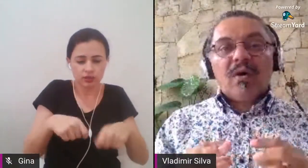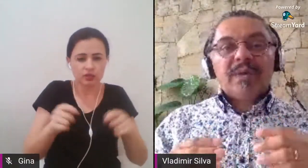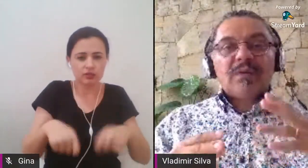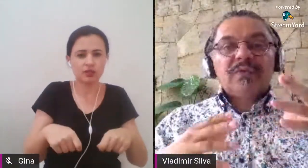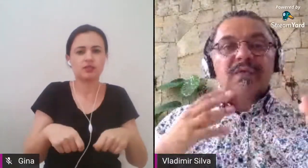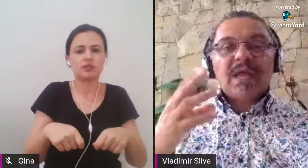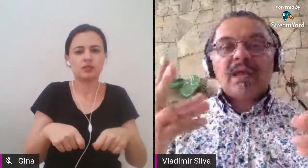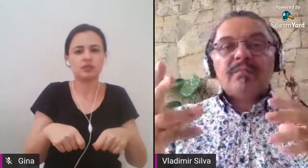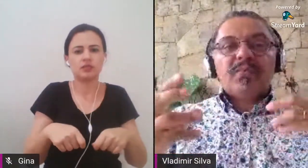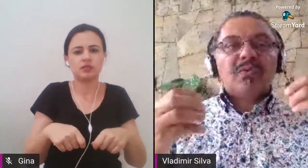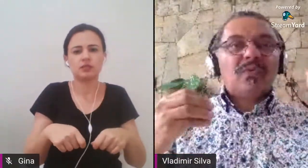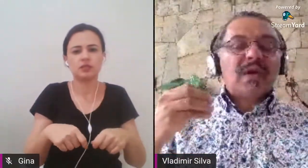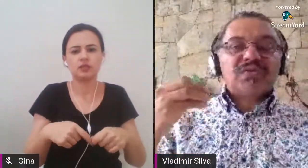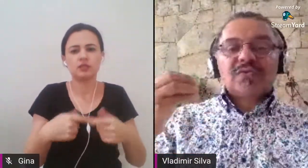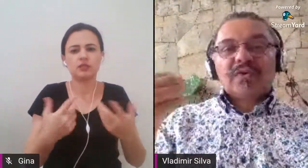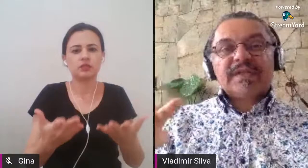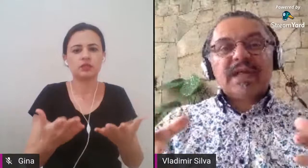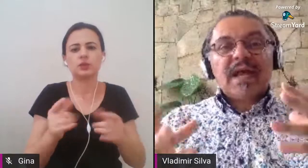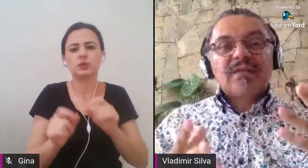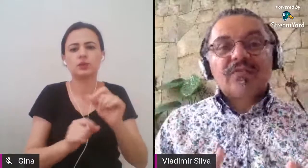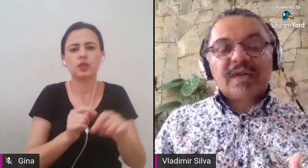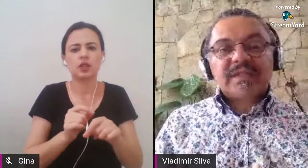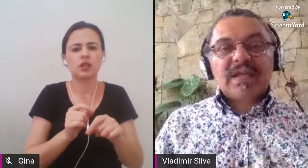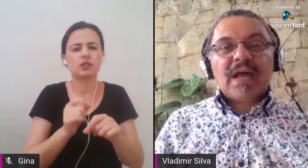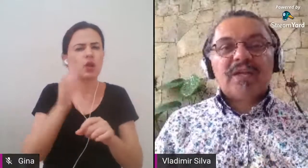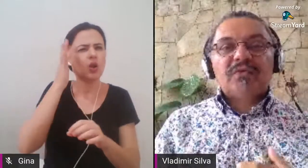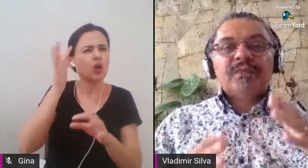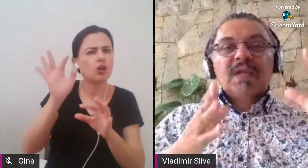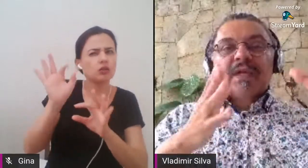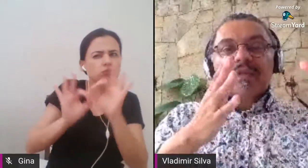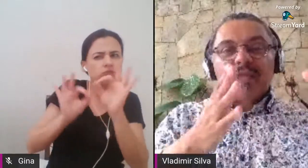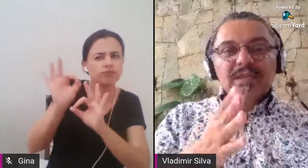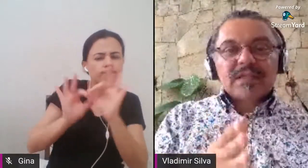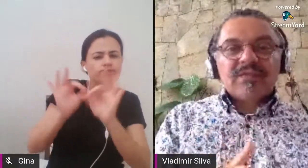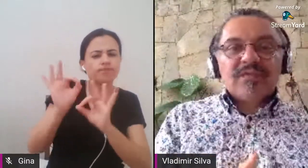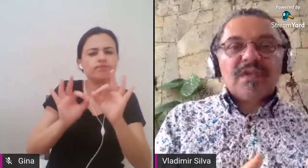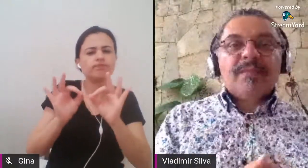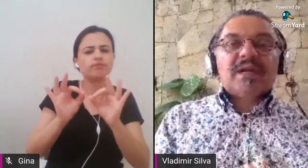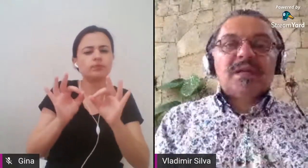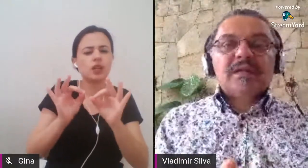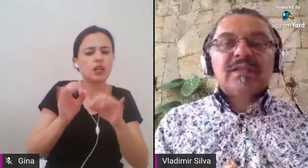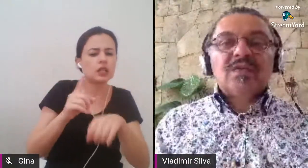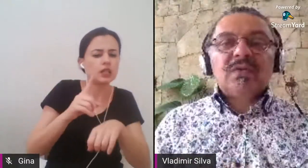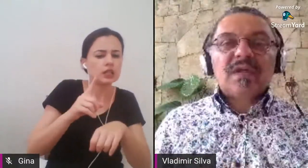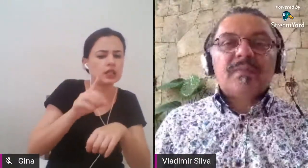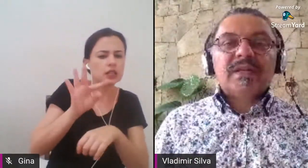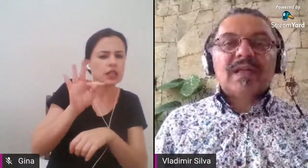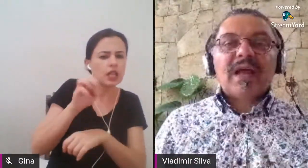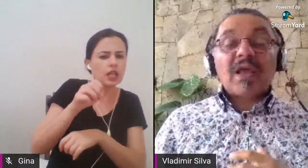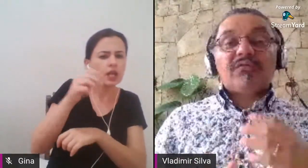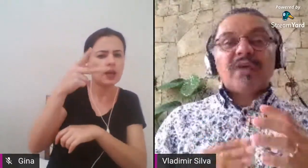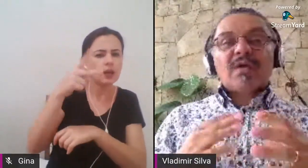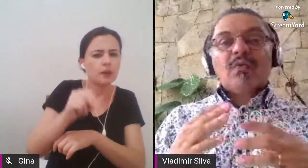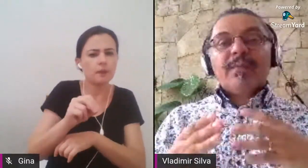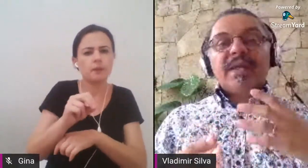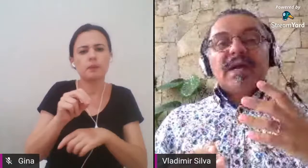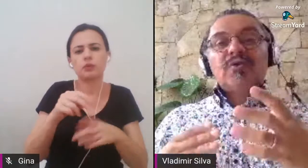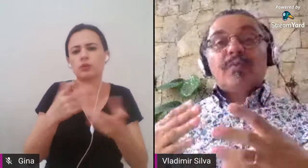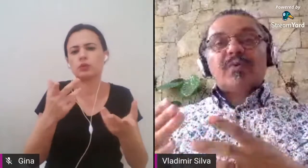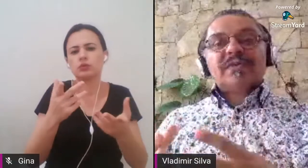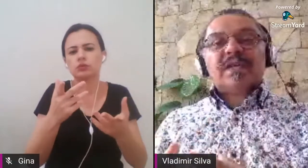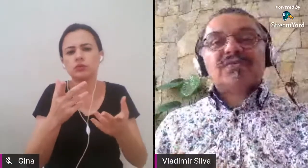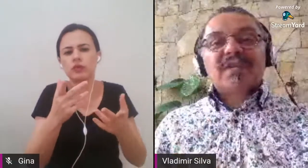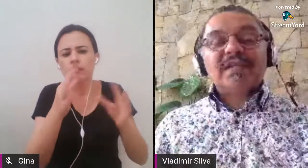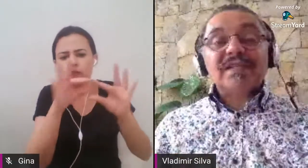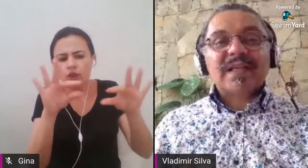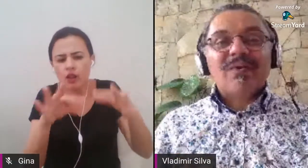a obra, o tempo, a sonoridade, o fraseado, descrevi para aqueles que iam interpretá-la e fui acompanhando